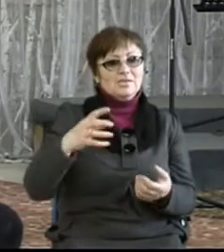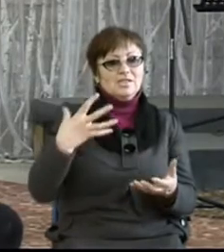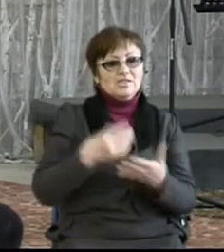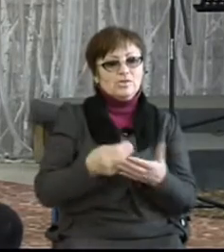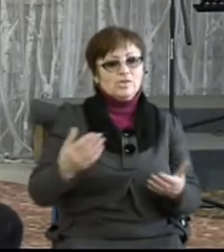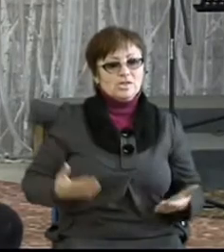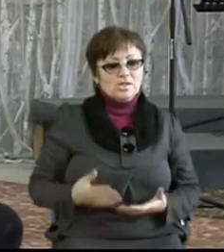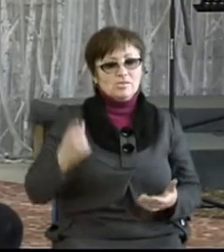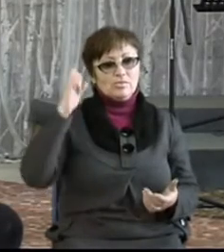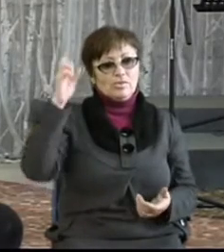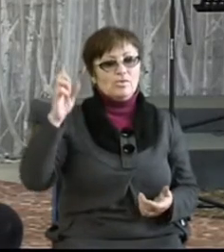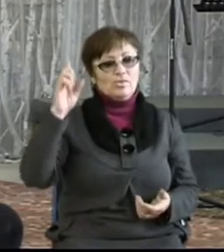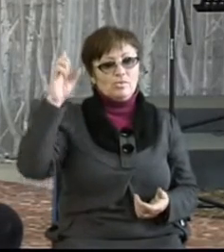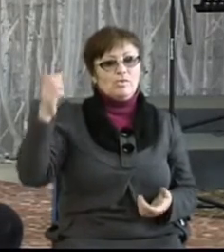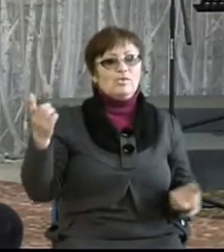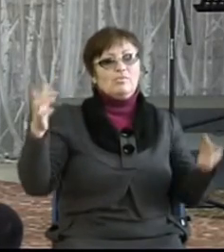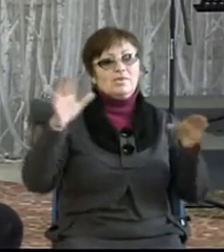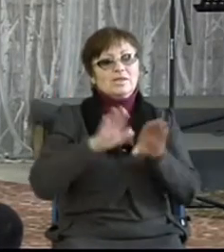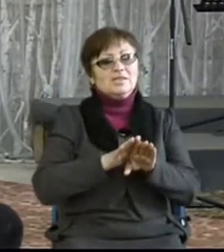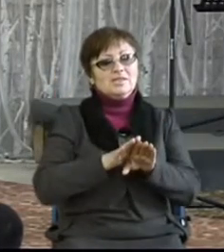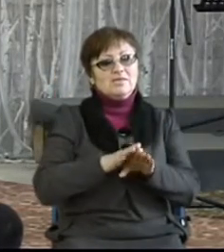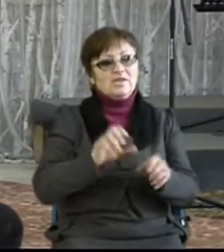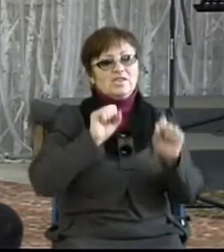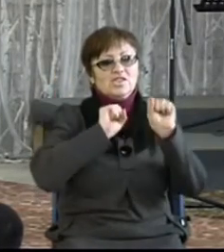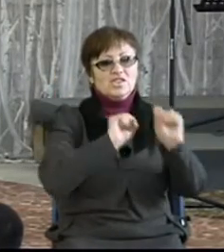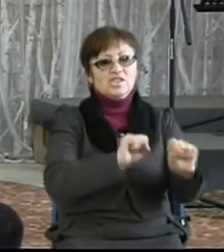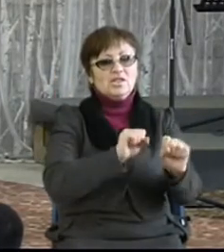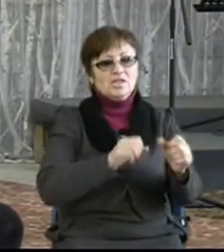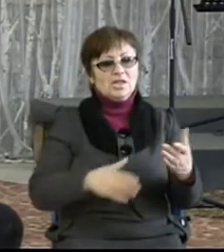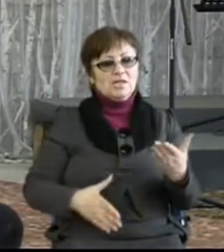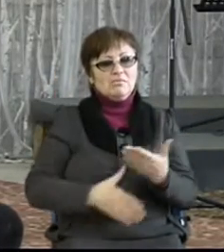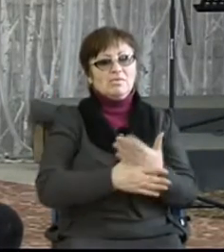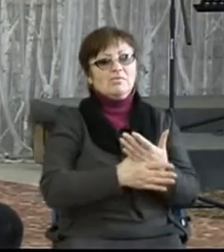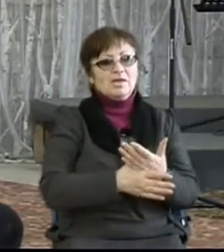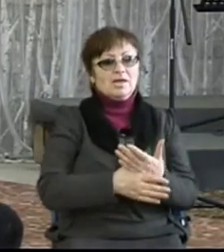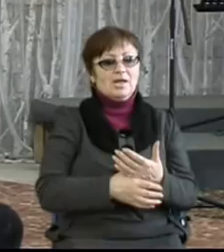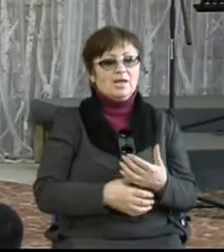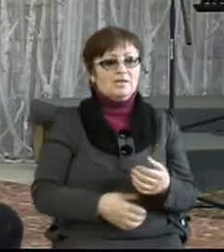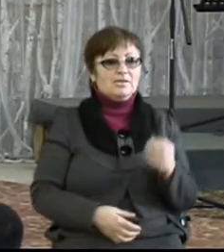свою жизнь Богу, то Бог благословляет, защищает и помогает.